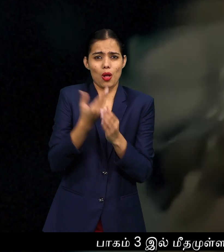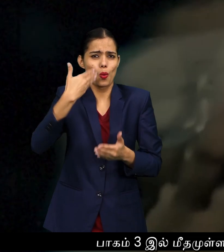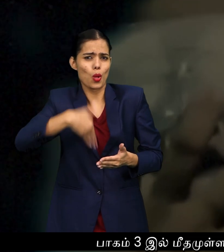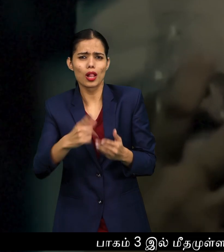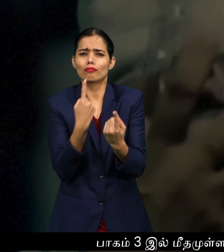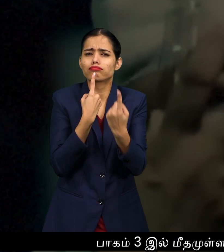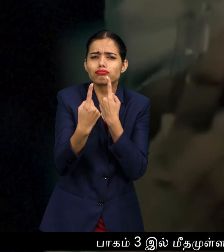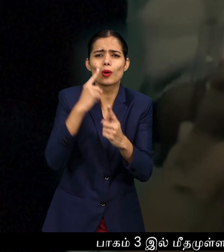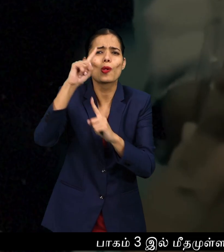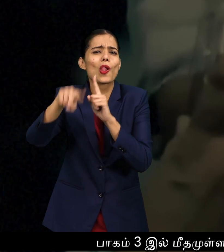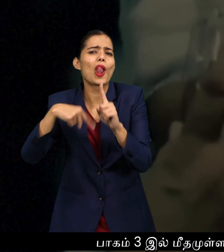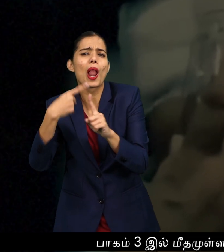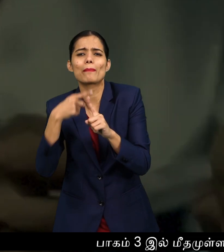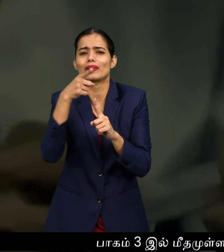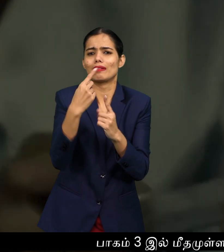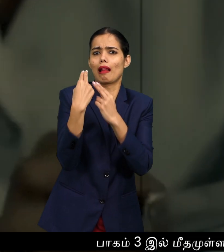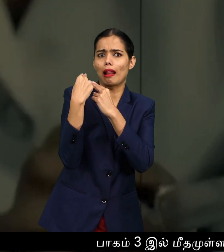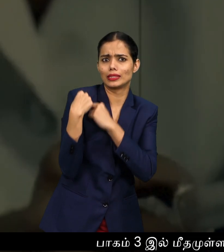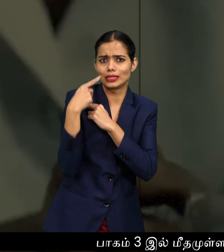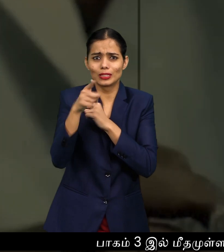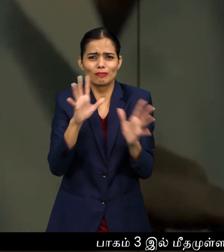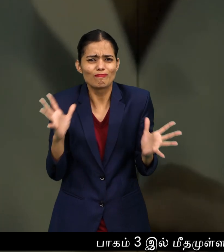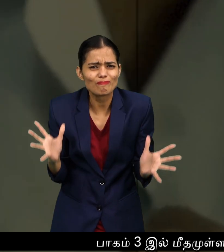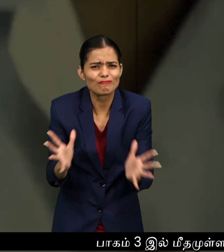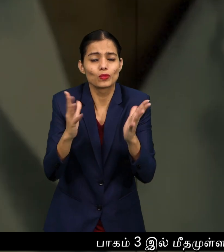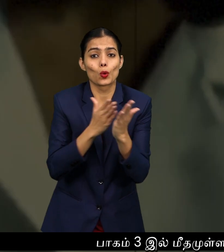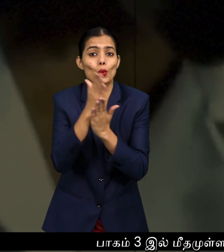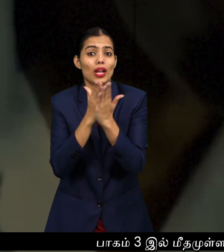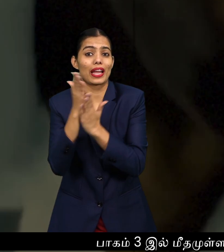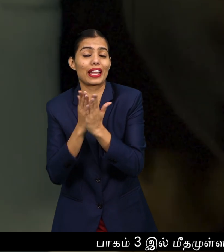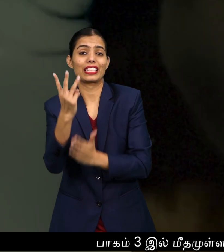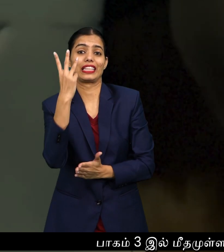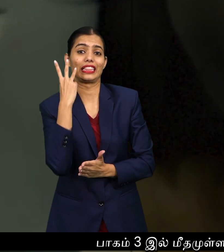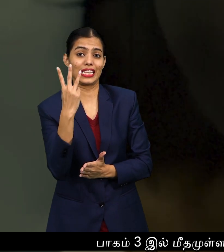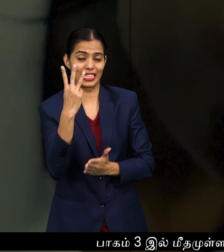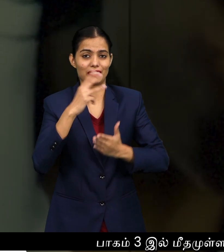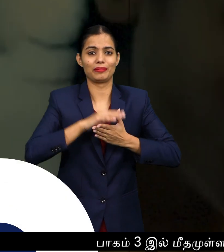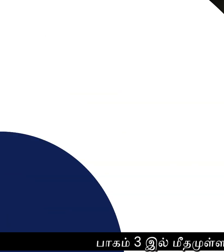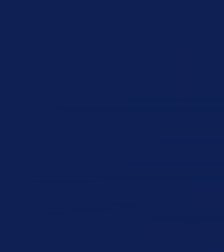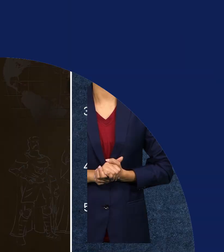பாகம் 3இல் மீதமுள்ள இயக்கங்களை பற்றி பேசுவோம். நன்றி.